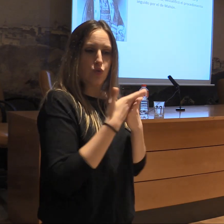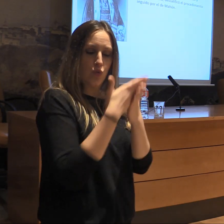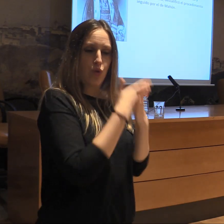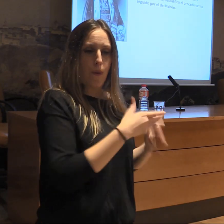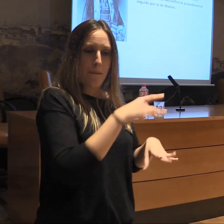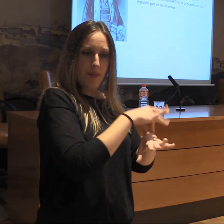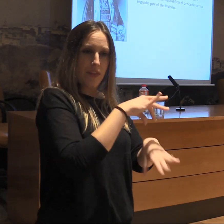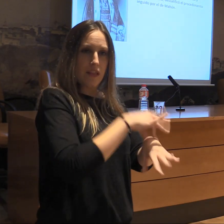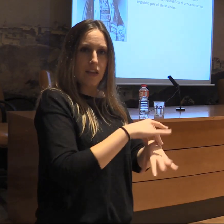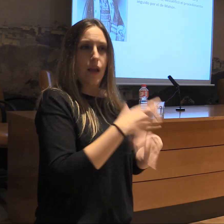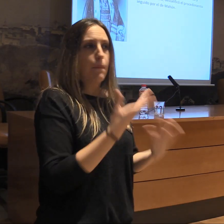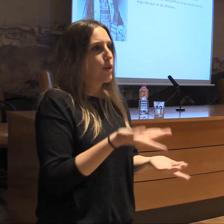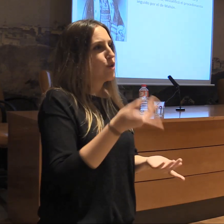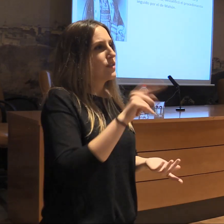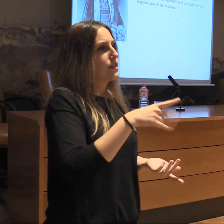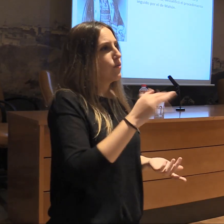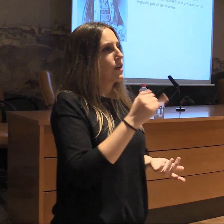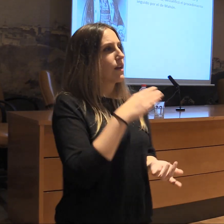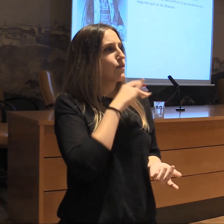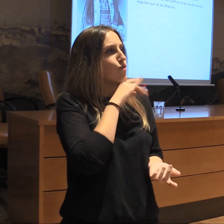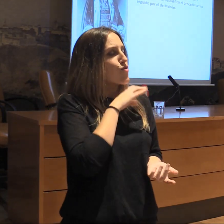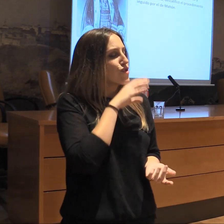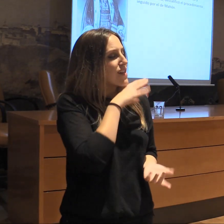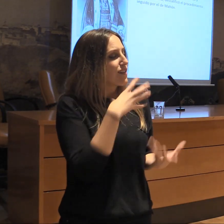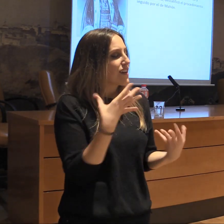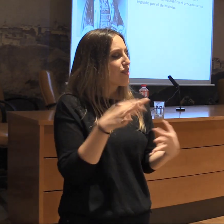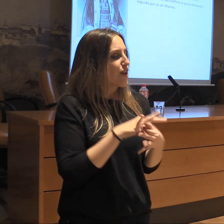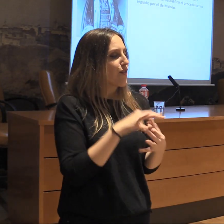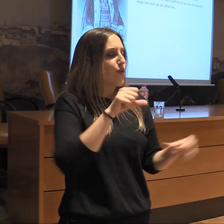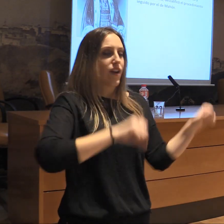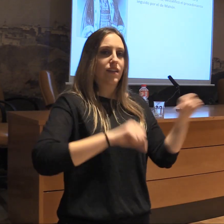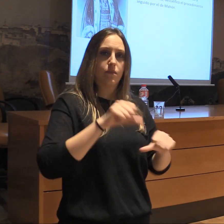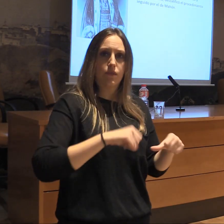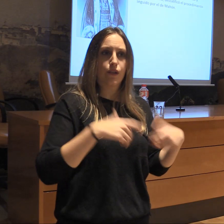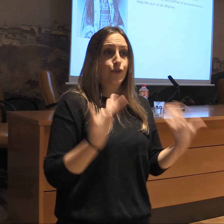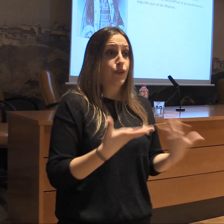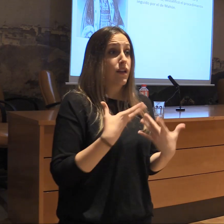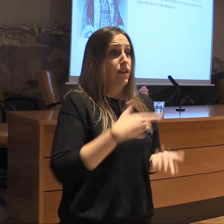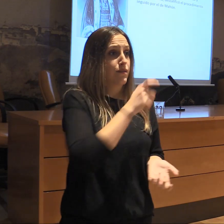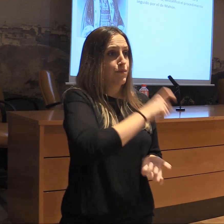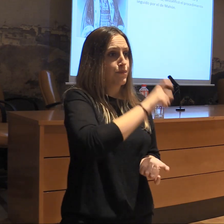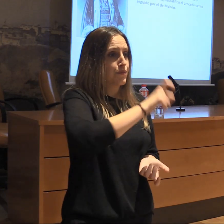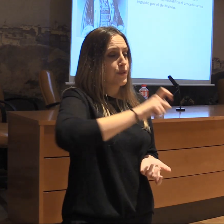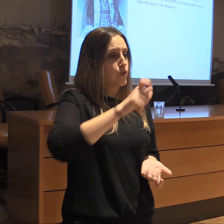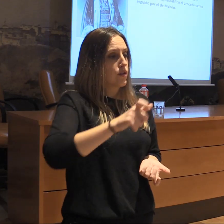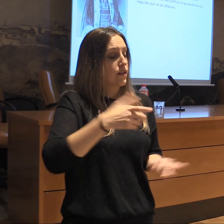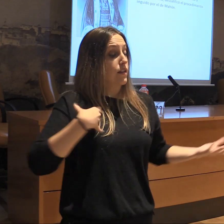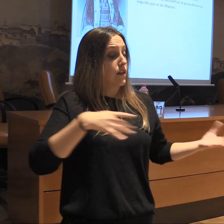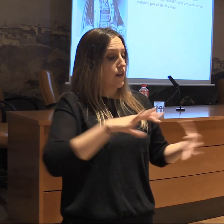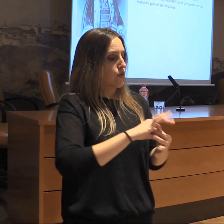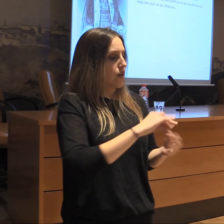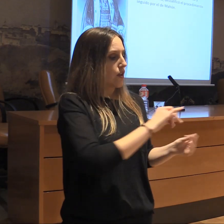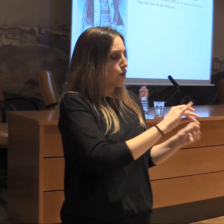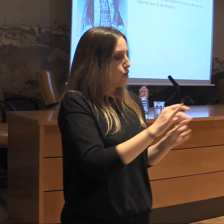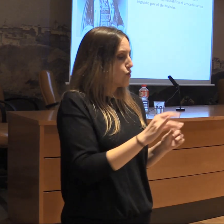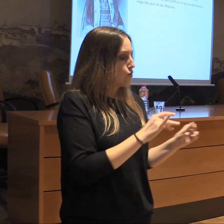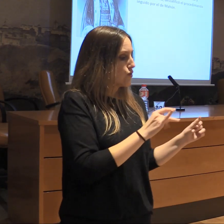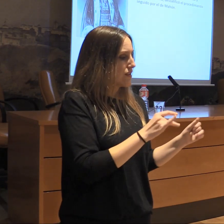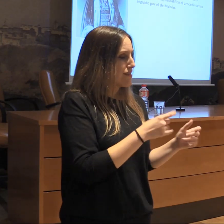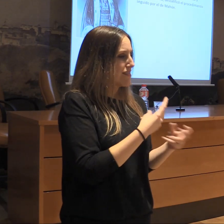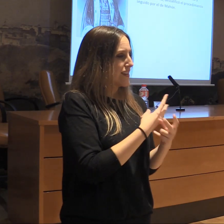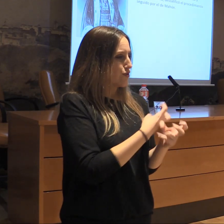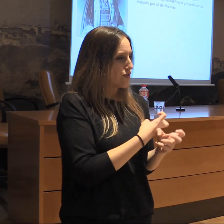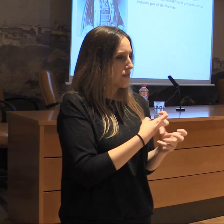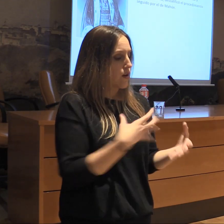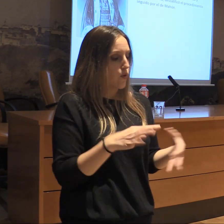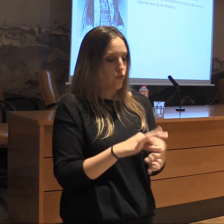también tenía una gran curiosidad por la química. Entonces es la persona que relacionó las sustancias tóxicas